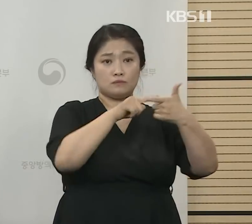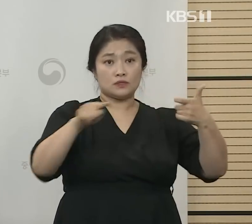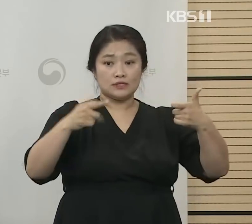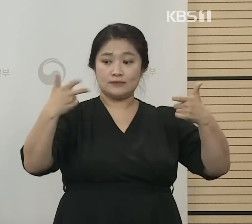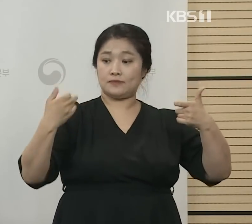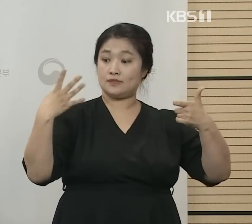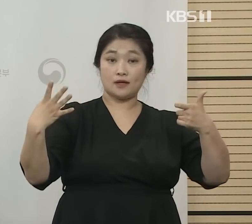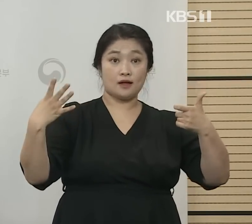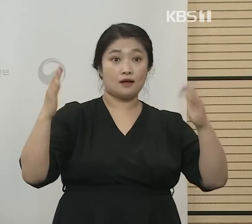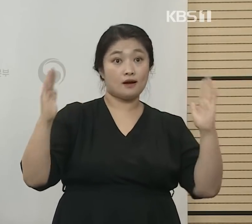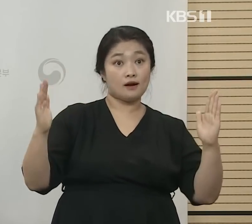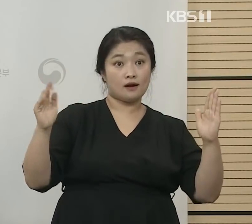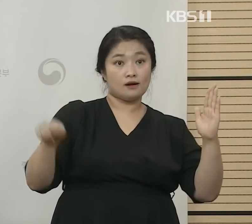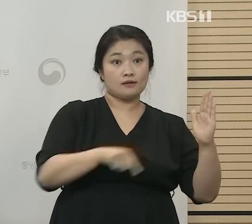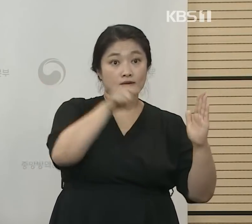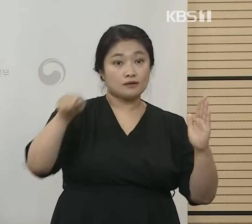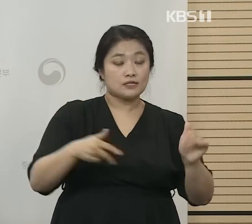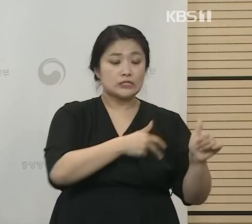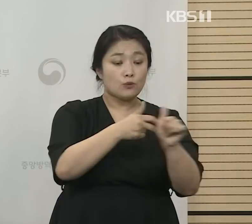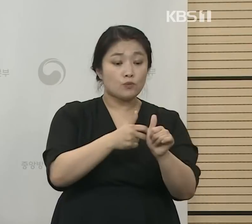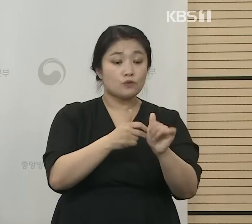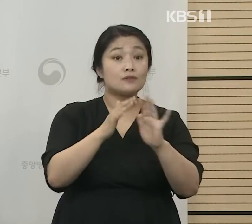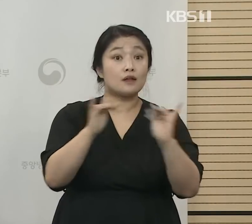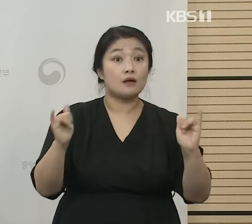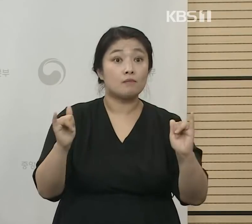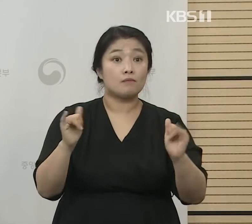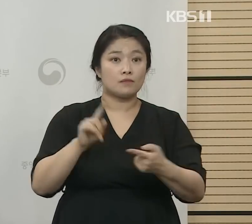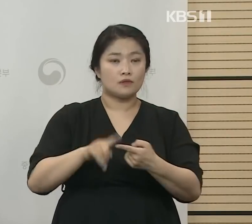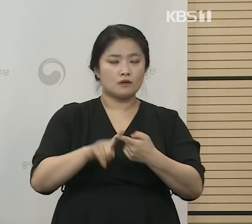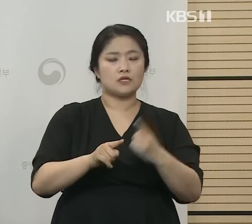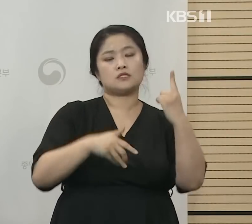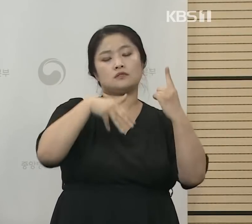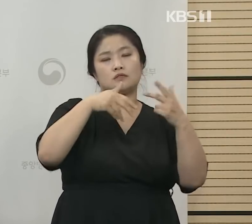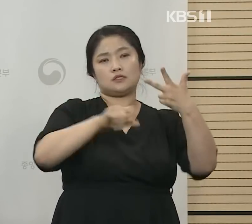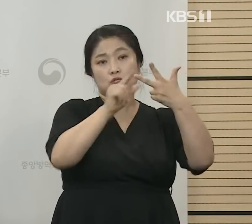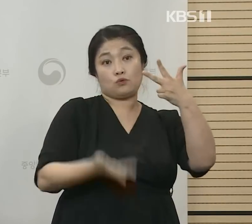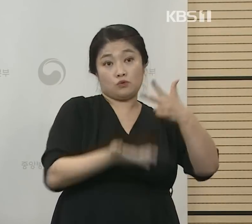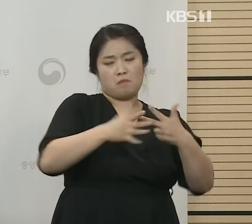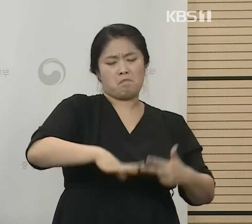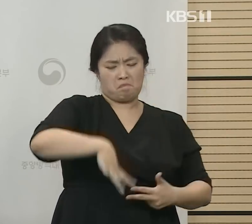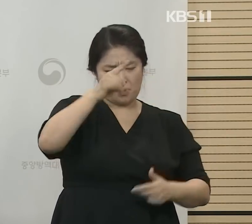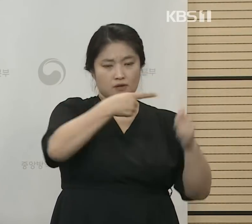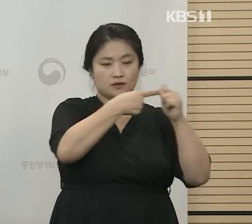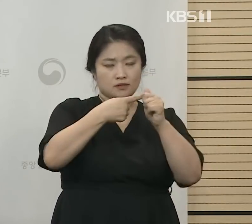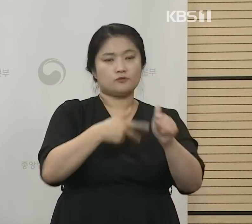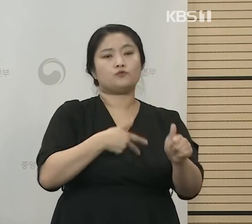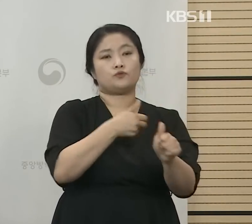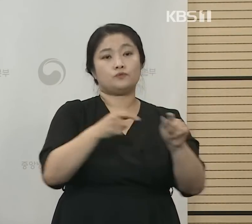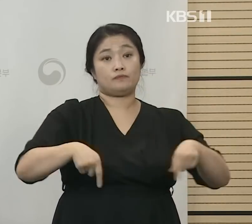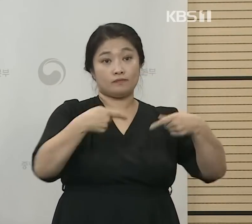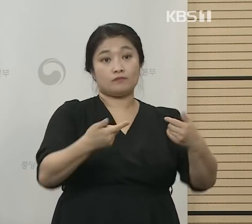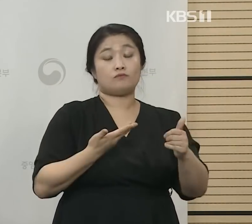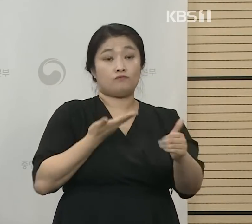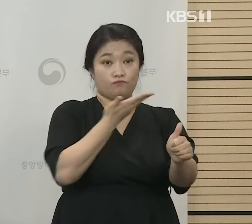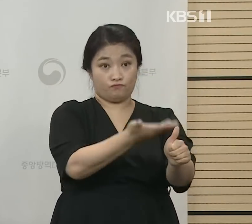60대에서 74세 접종 대상자에 대해서는 7월 초에 최우선으로 접종을